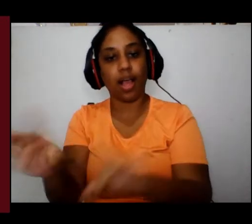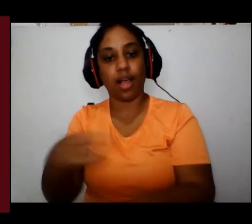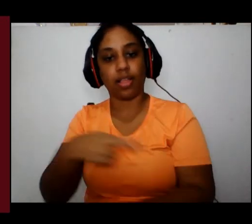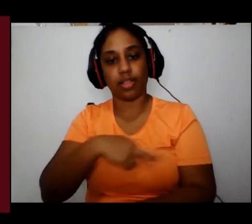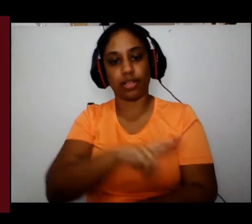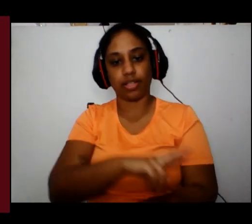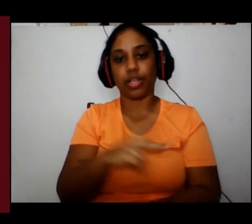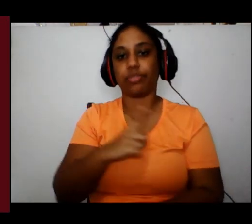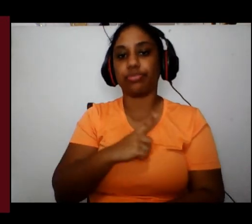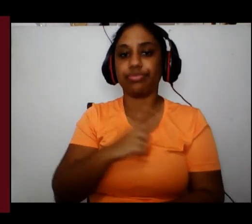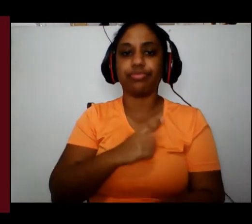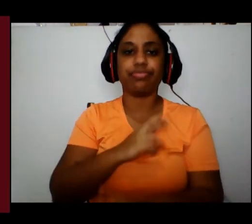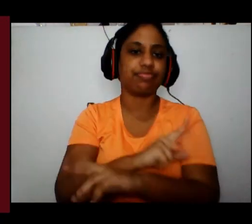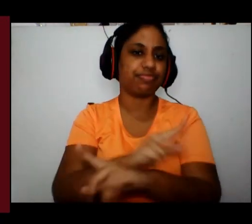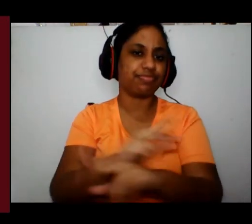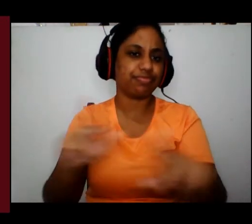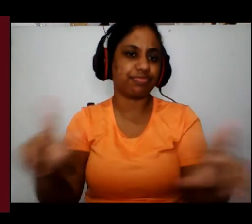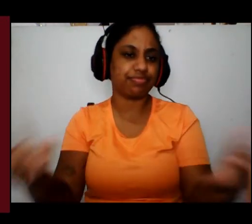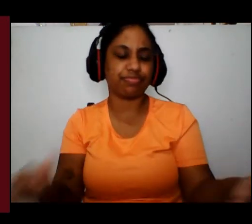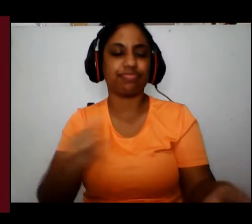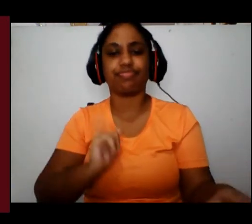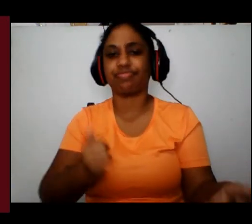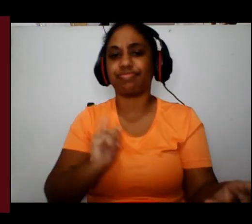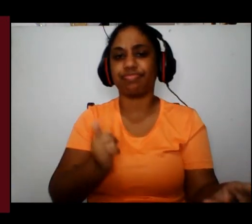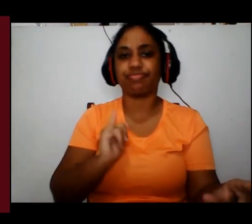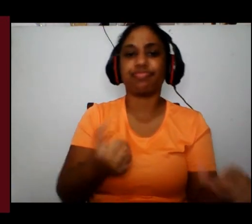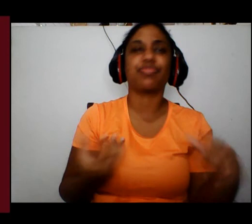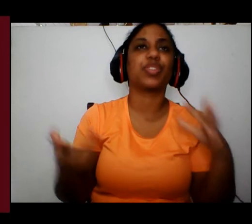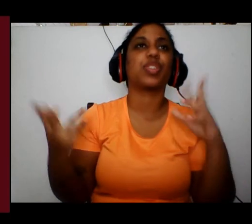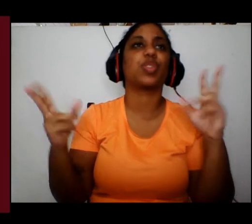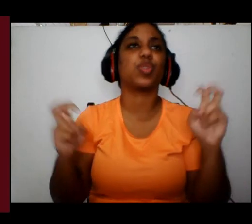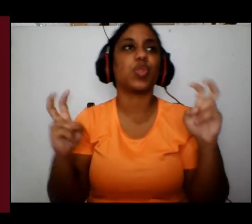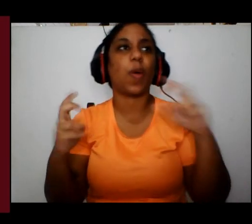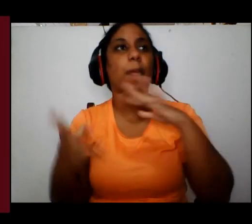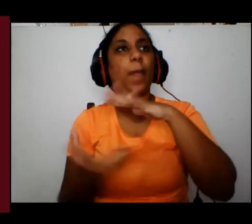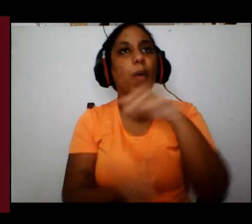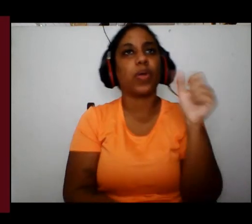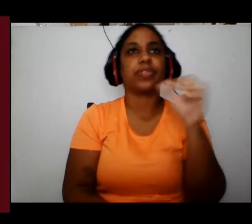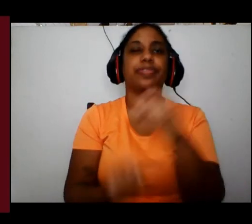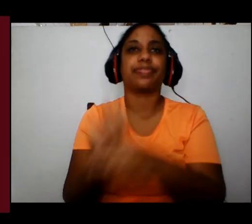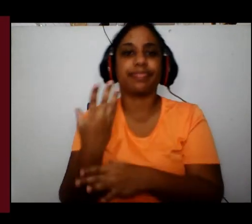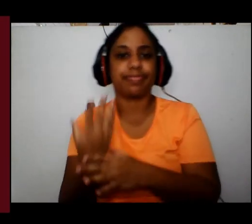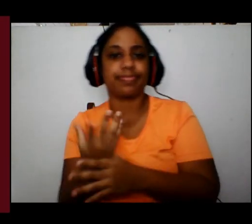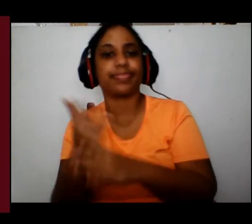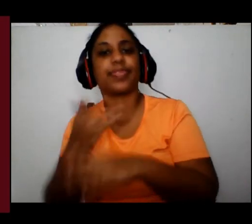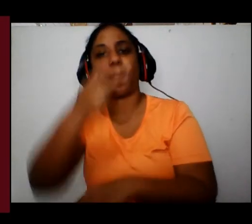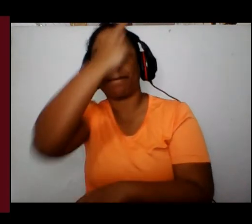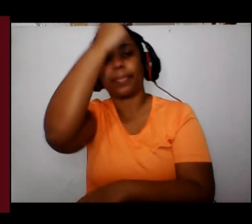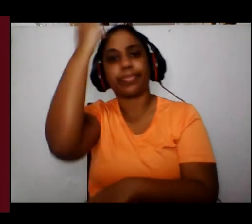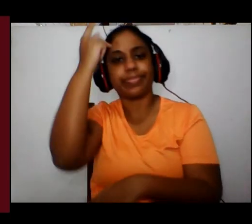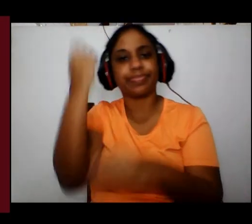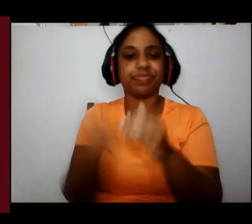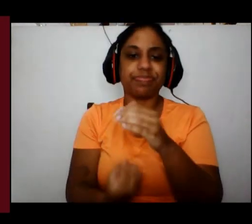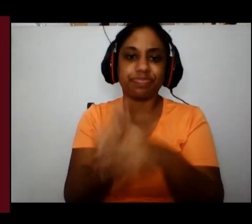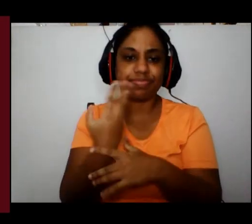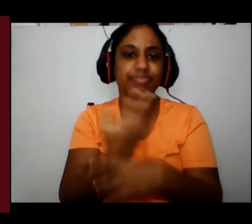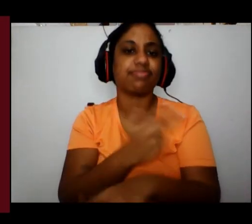versão diferente para contar, para narrar como o mundo foi criado, como o homem foi